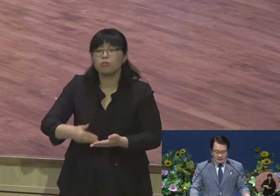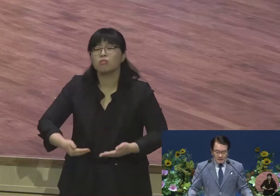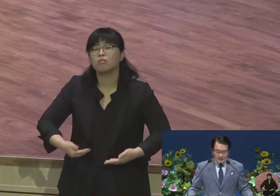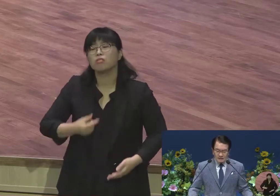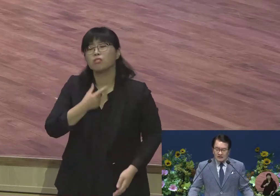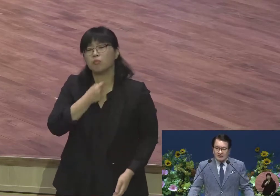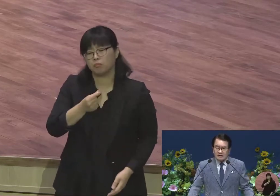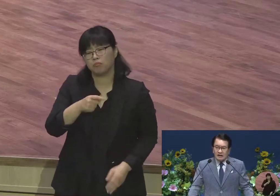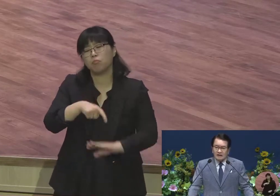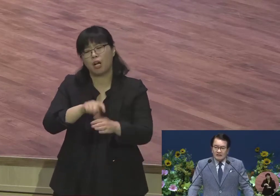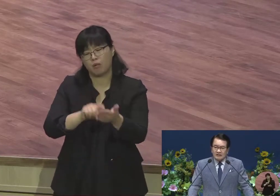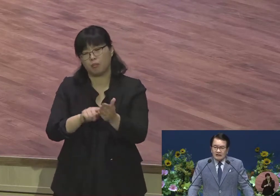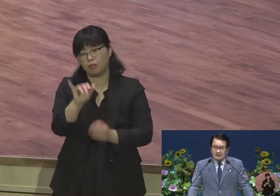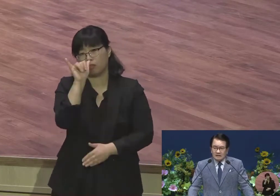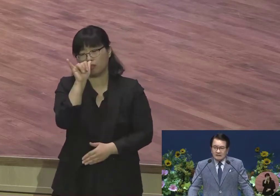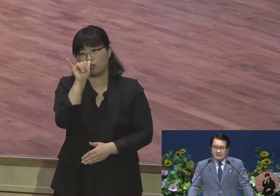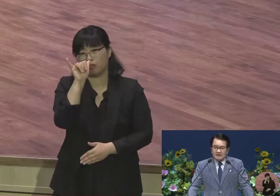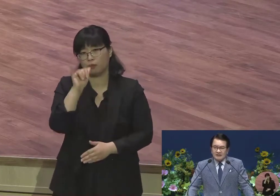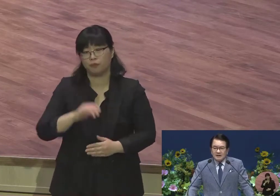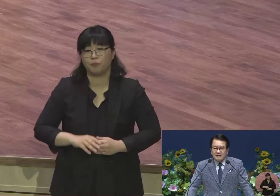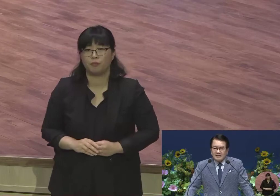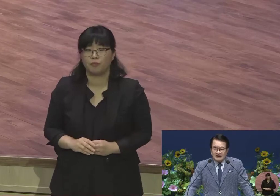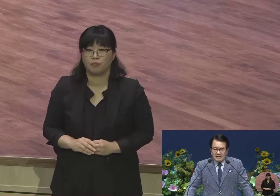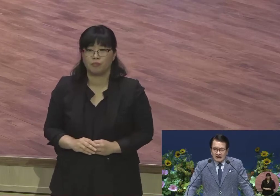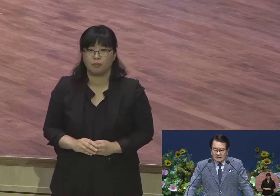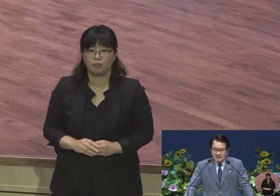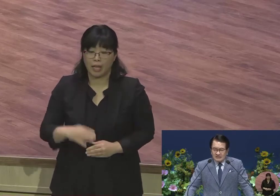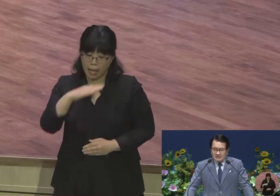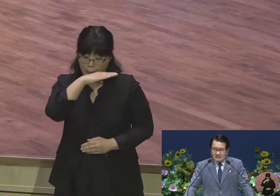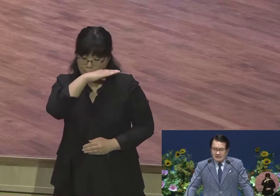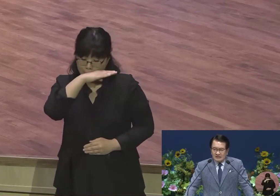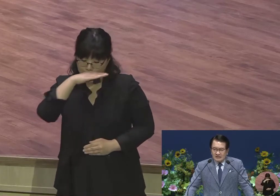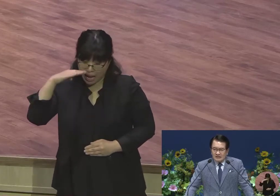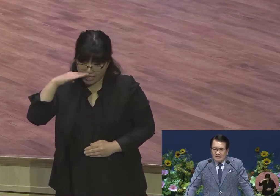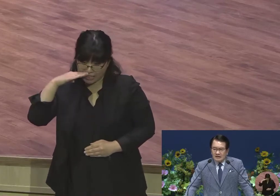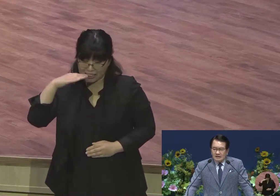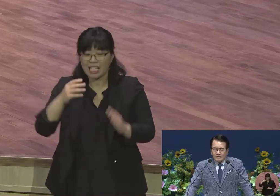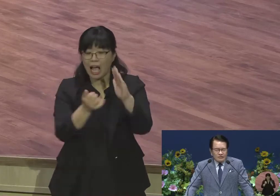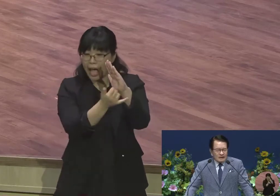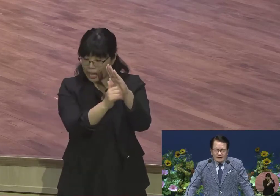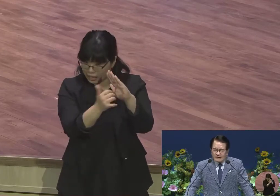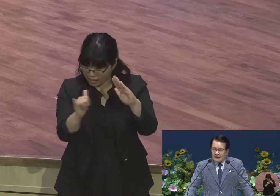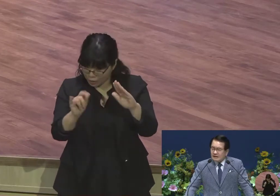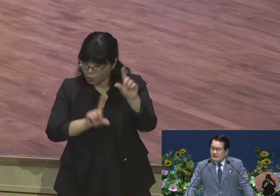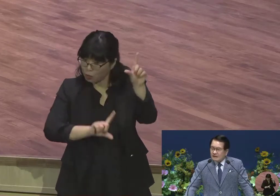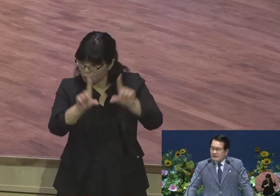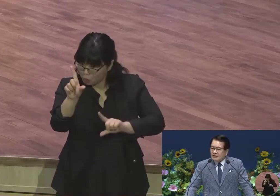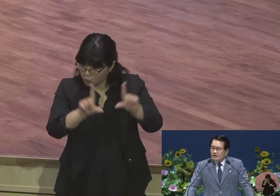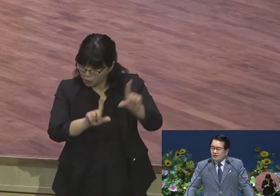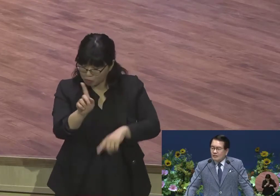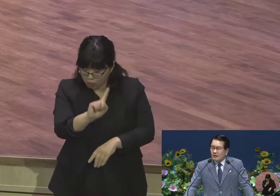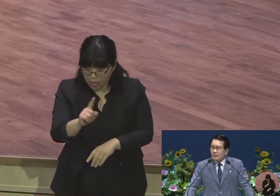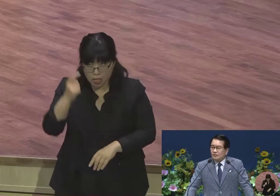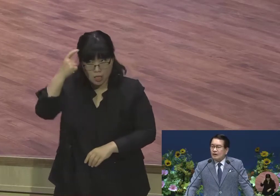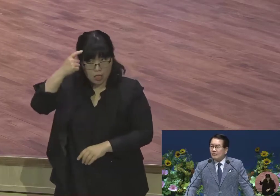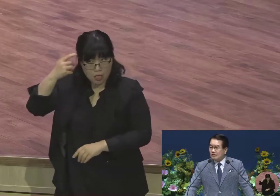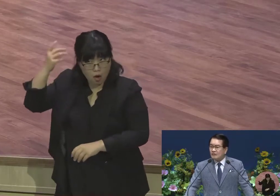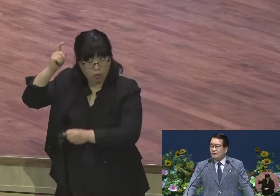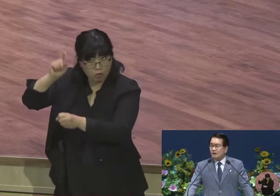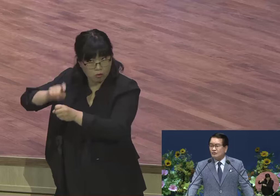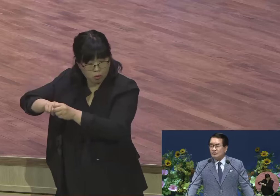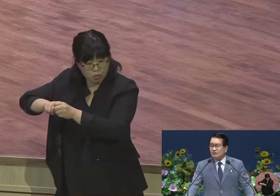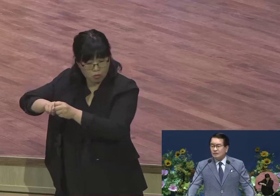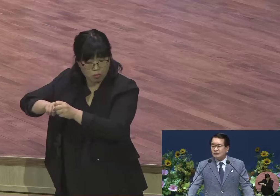올바른 영적 시각을 가진 가정이에요. 영적 시각. 영적으로 다 해석해. 영적으로 바라봐.